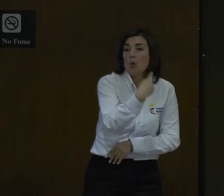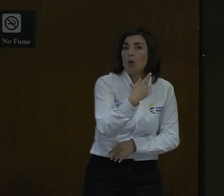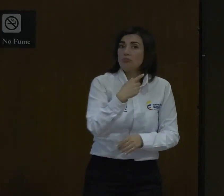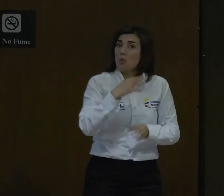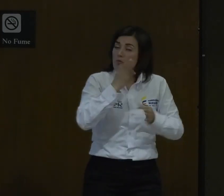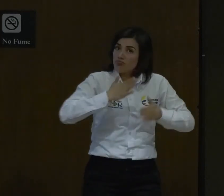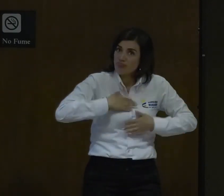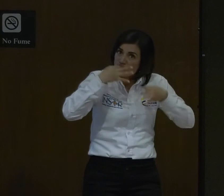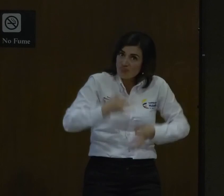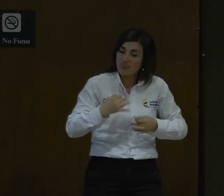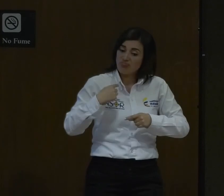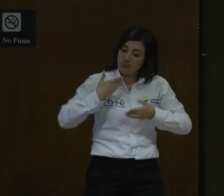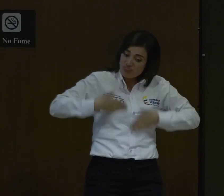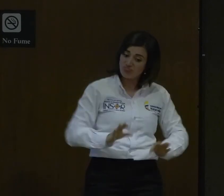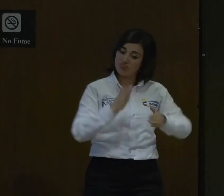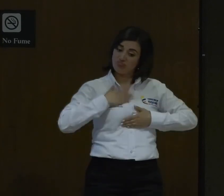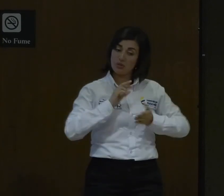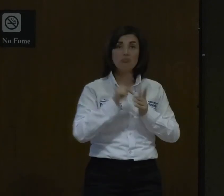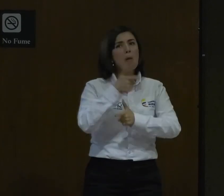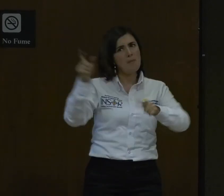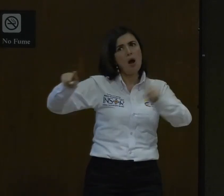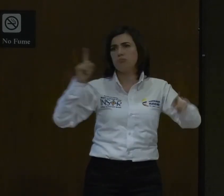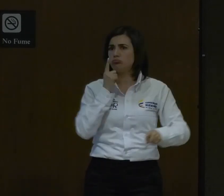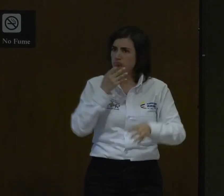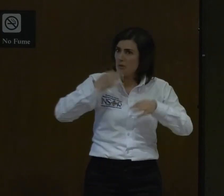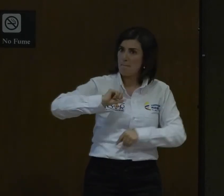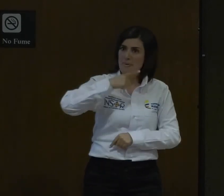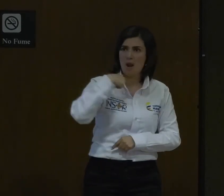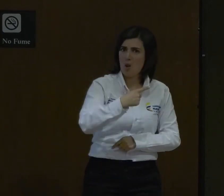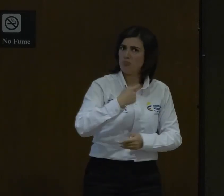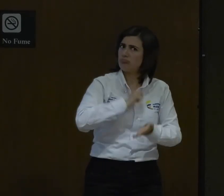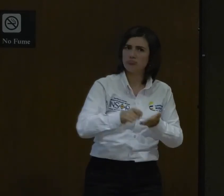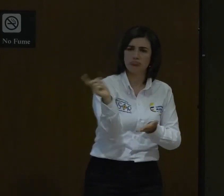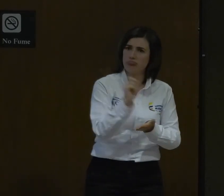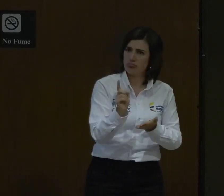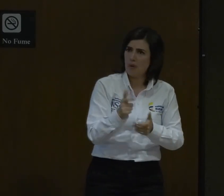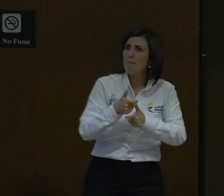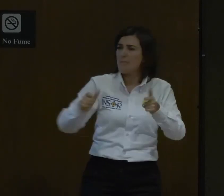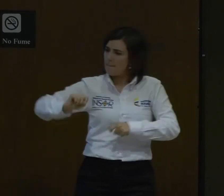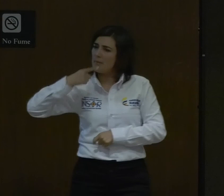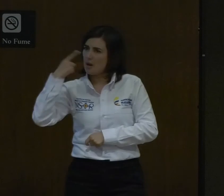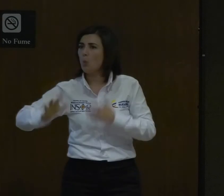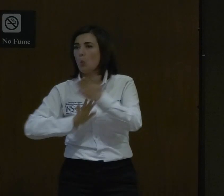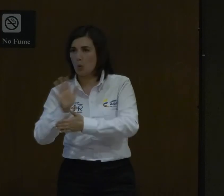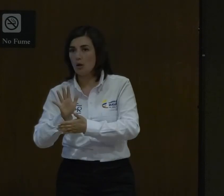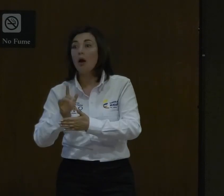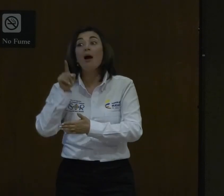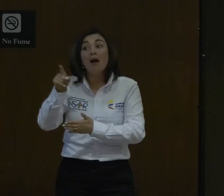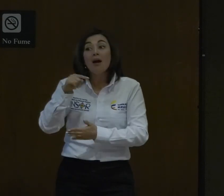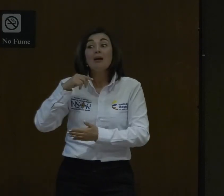lengua no nativa para muchas personas sordas, y en el que se compara a las personas sordas con otras personas